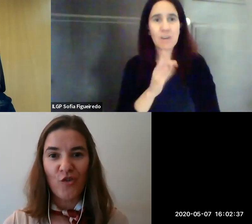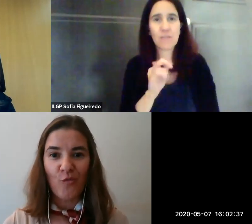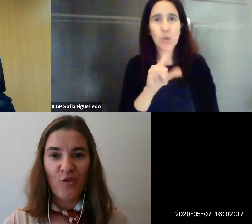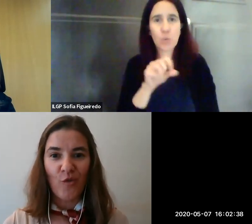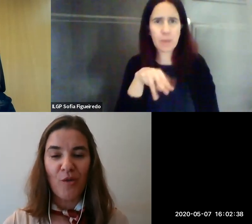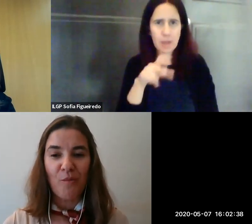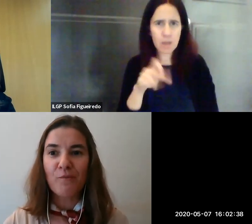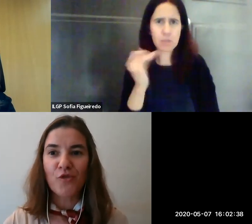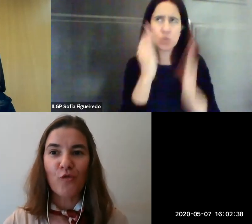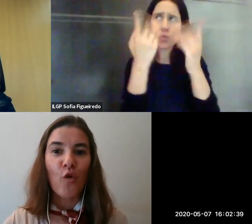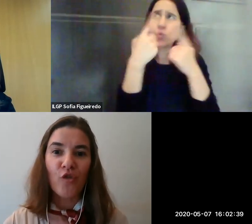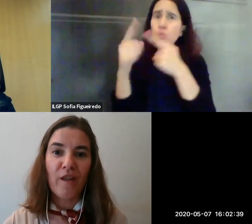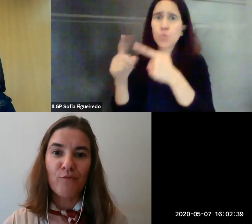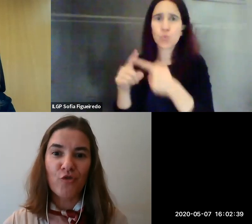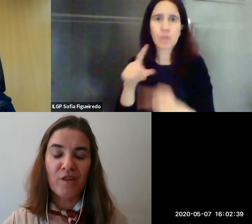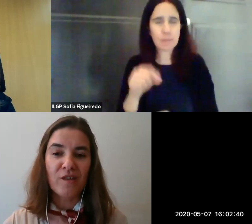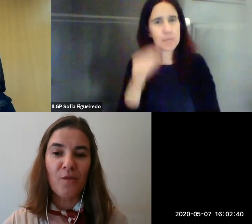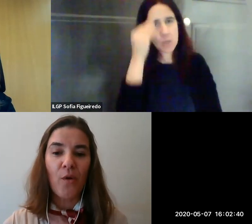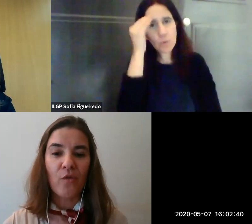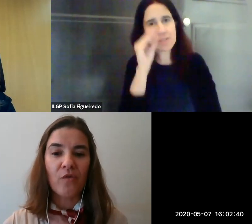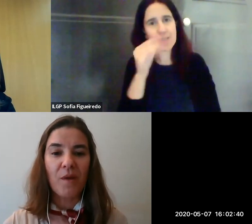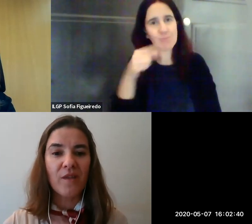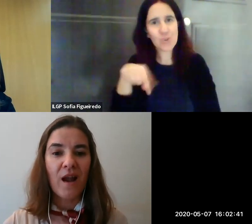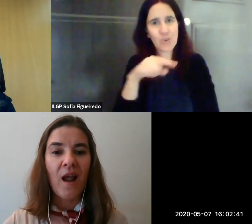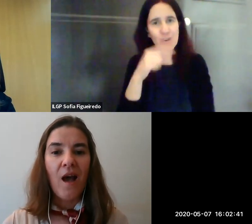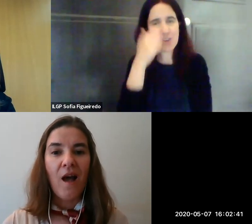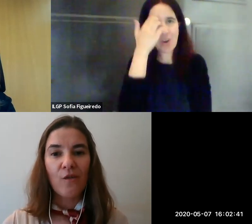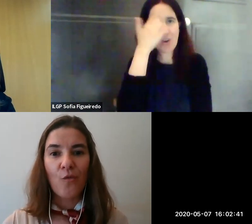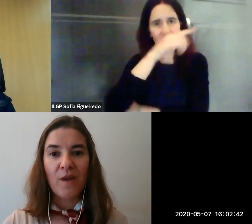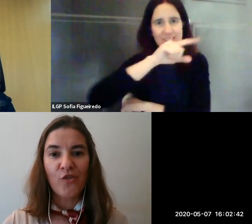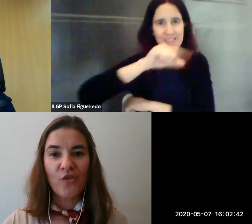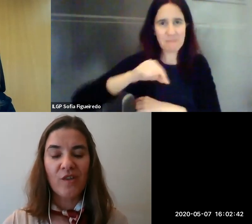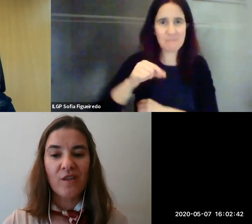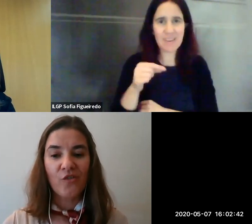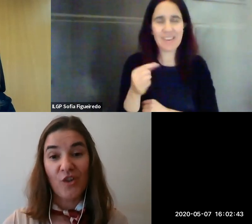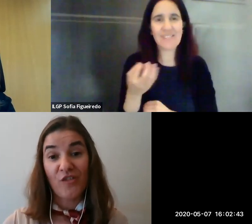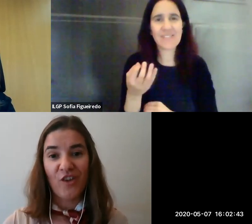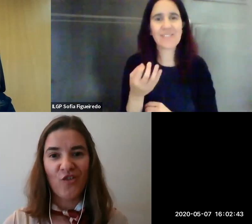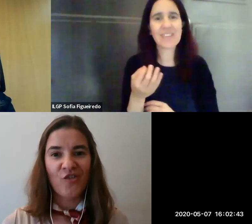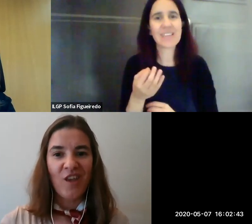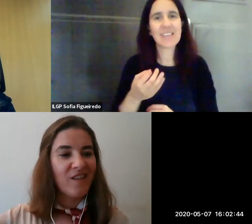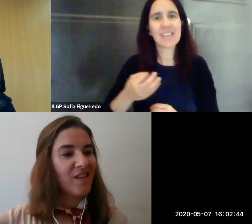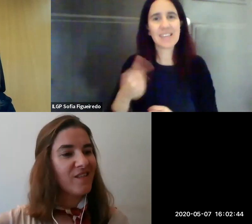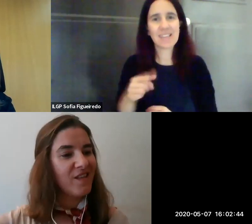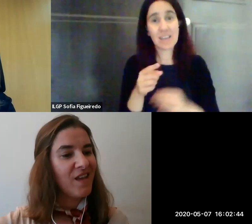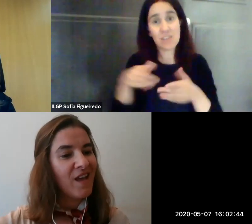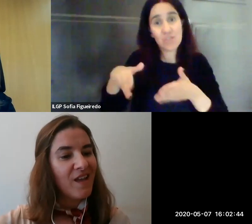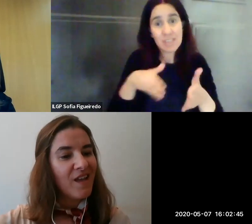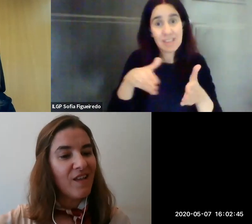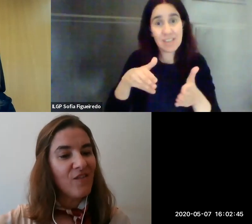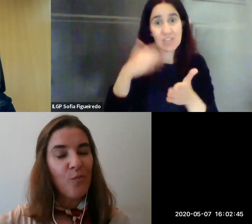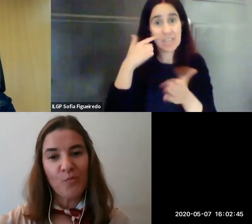outras instituições também. Portanto, aconselhamos que possam também tirar algumas estratégias desse